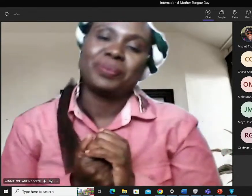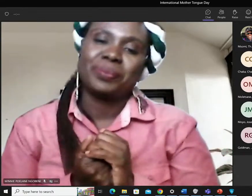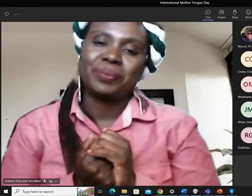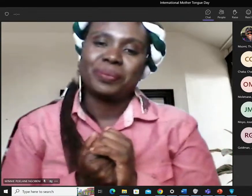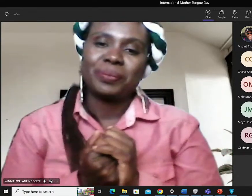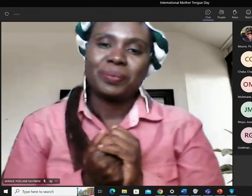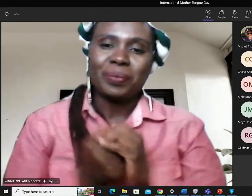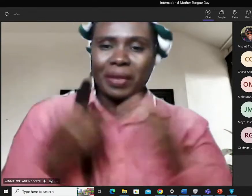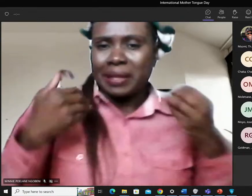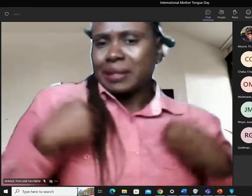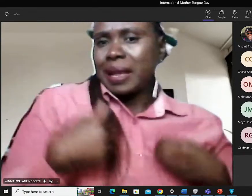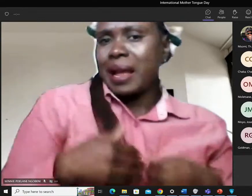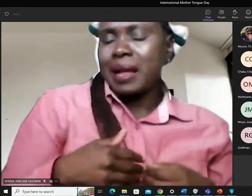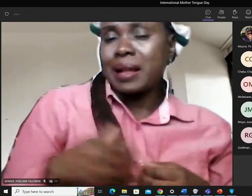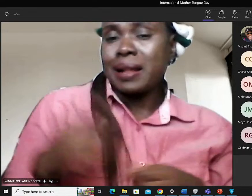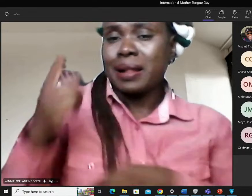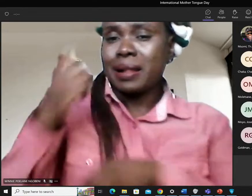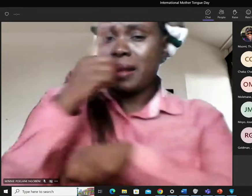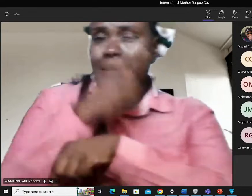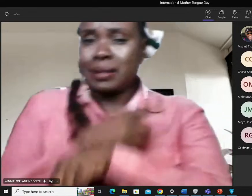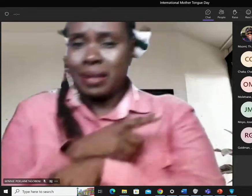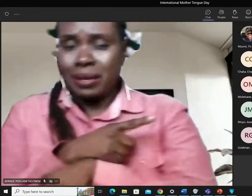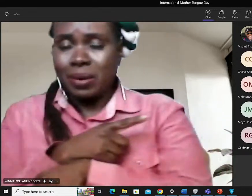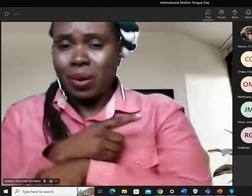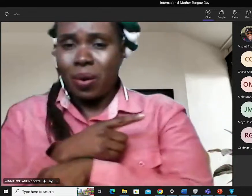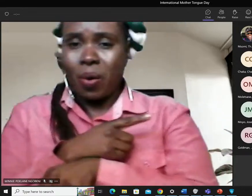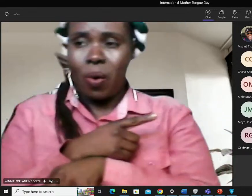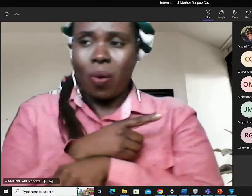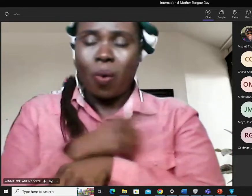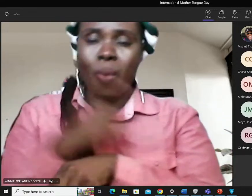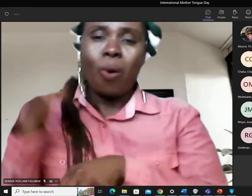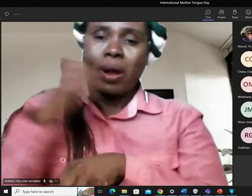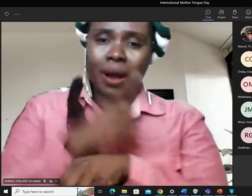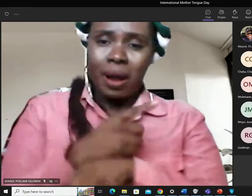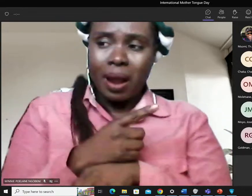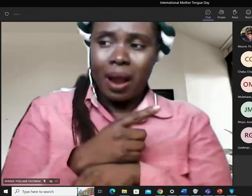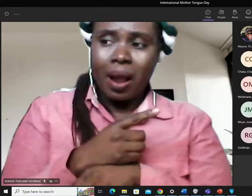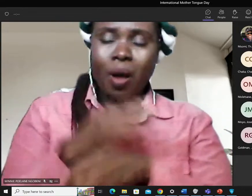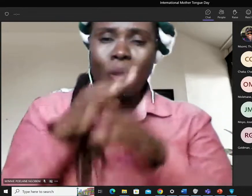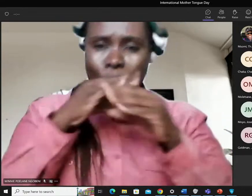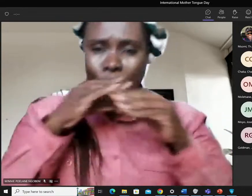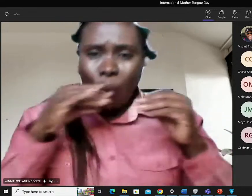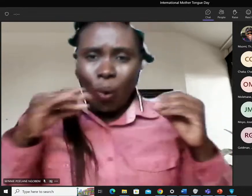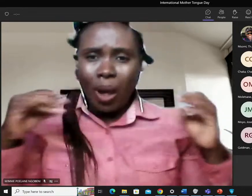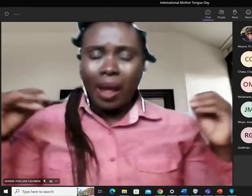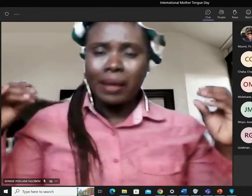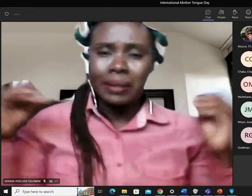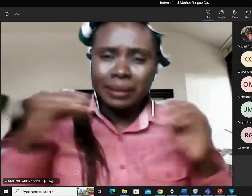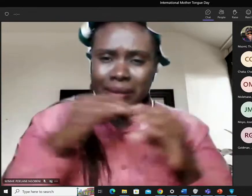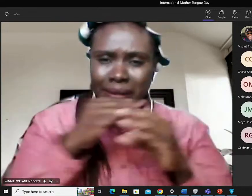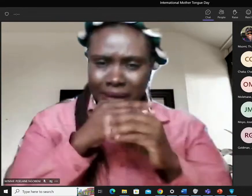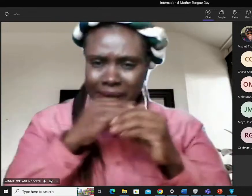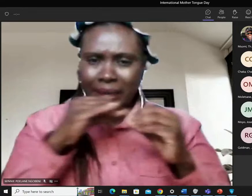Ukusukela lo mini uAthandwa wacula ngokuvakalayo ngenhliziyo yakhe yonke.